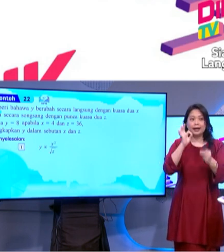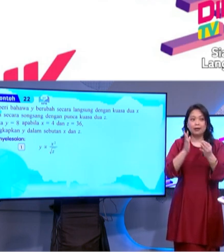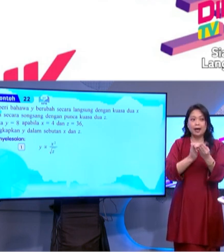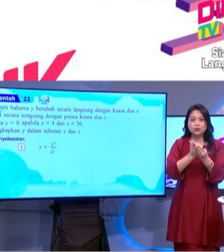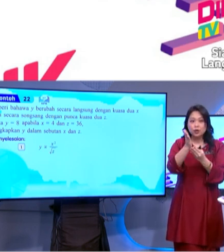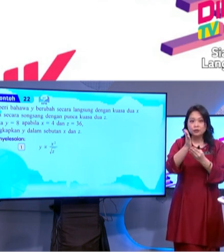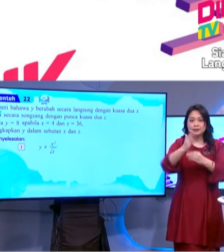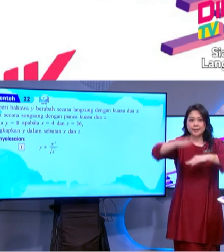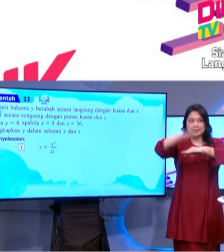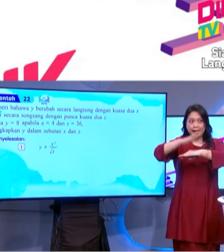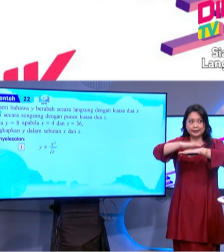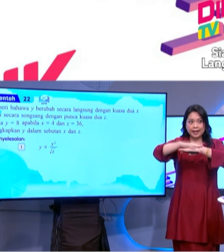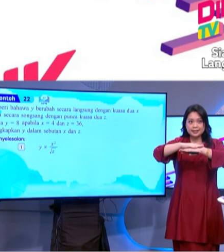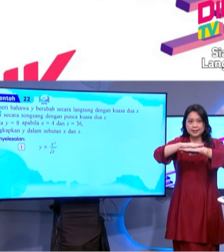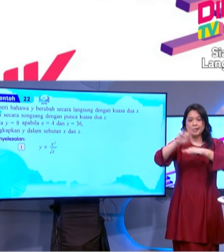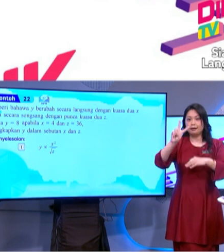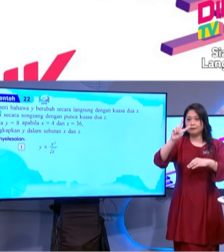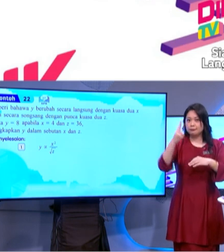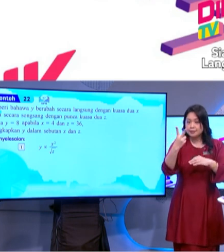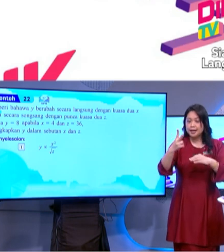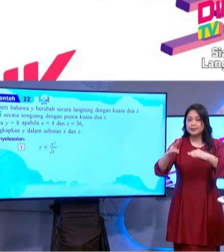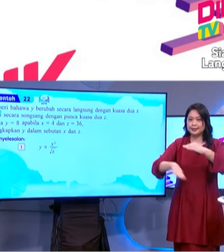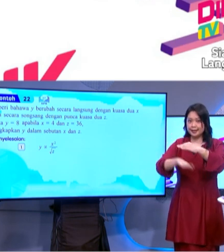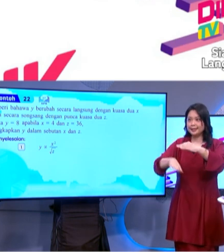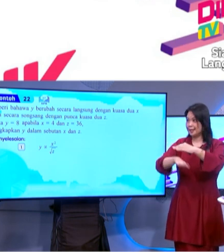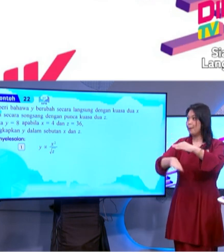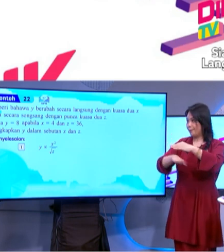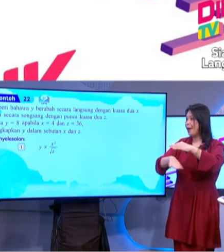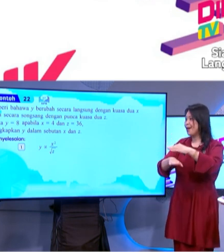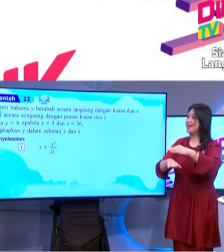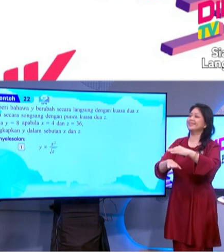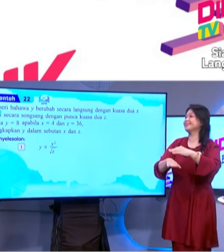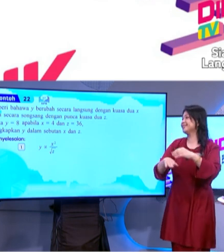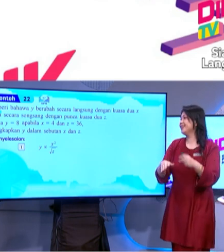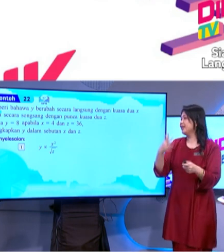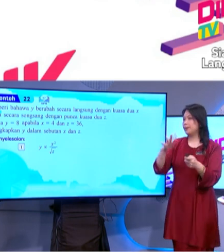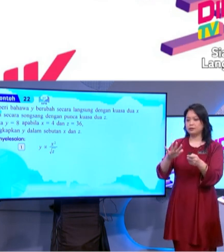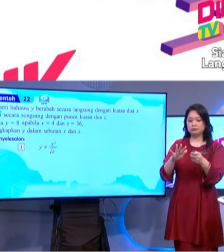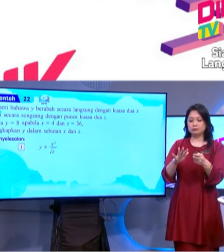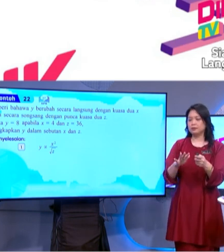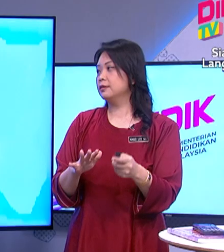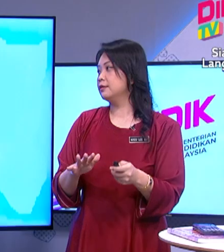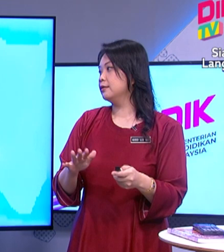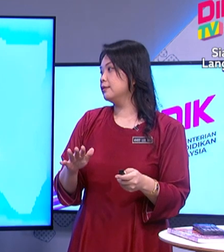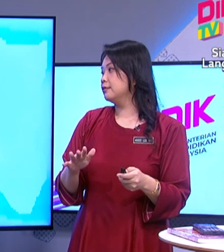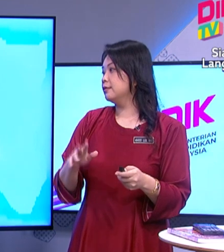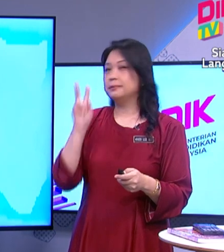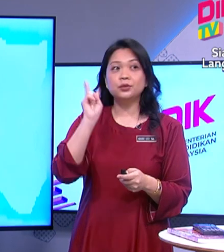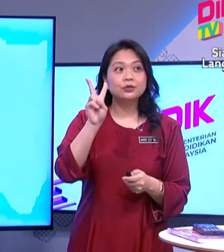kalau langsung diajak ke atas kalau songsang dia dekat bahwa Lepas tuh Hai Mbak